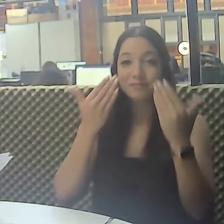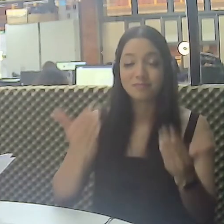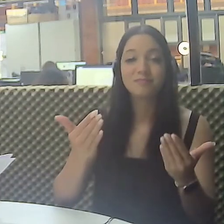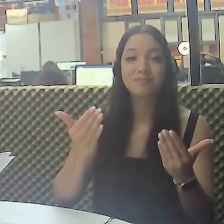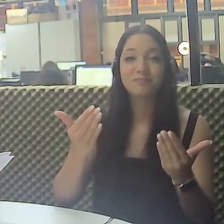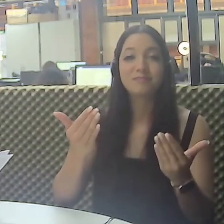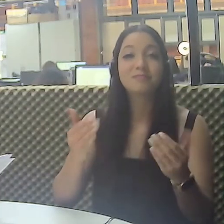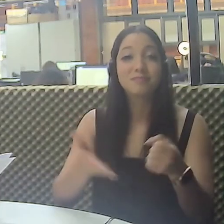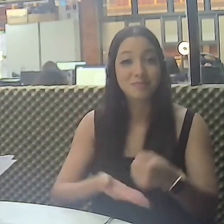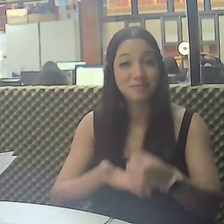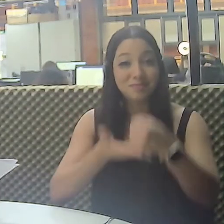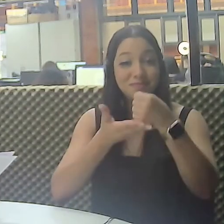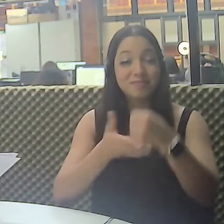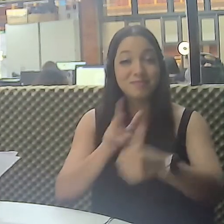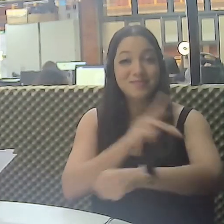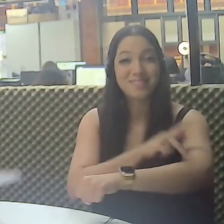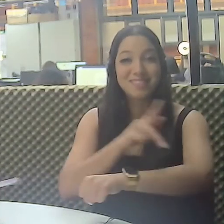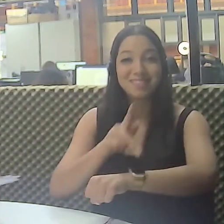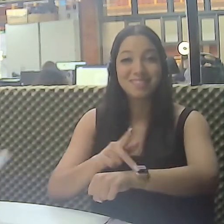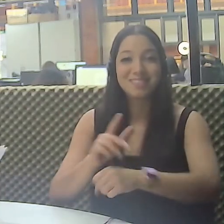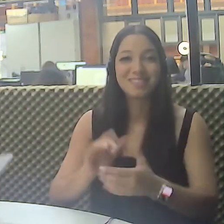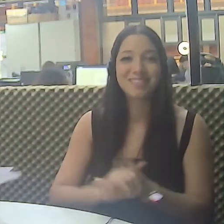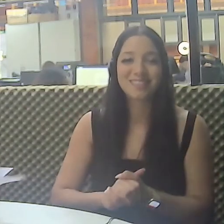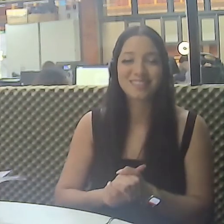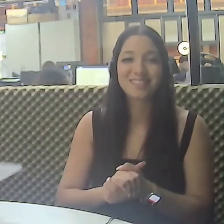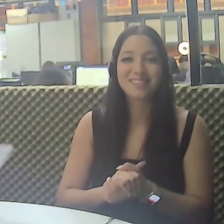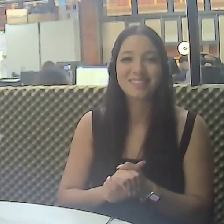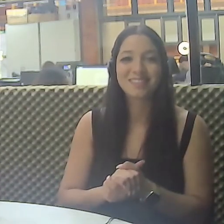e apoio pedagógico.